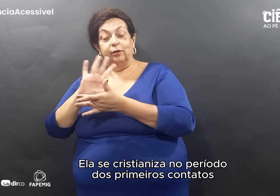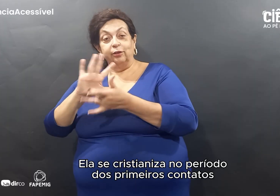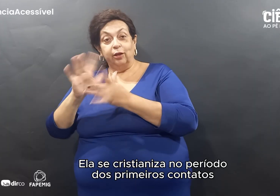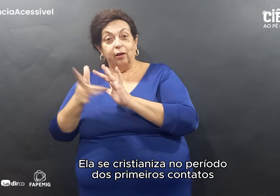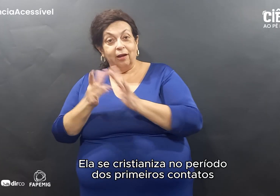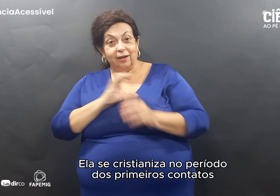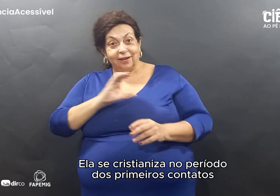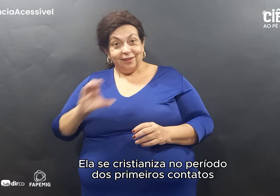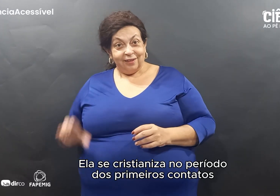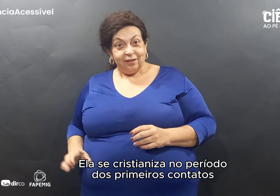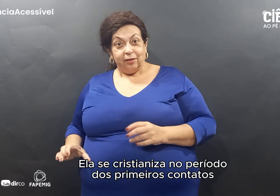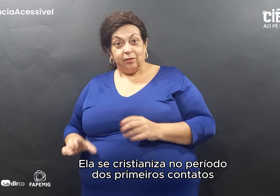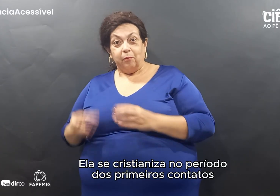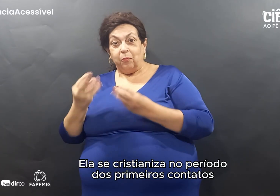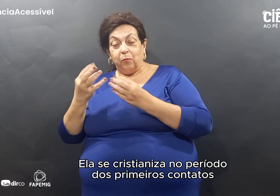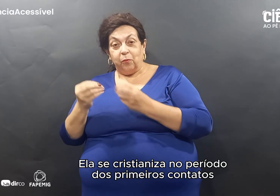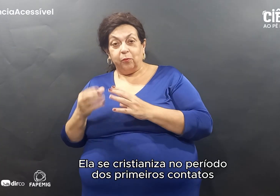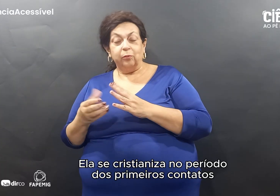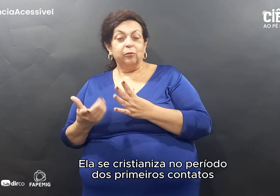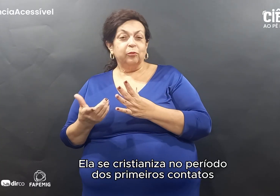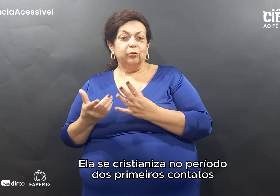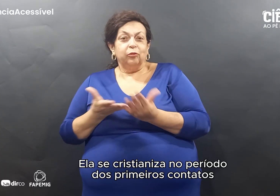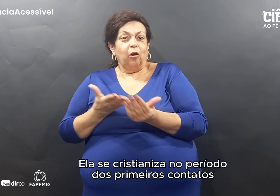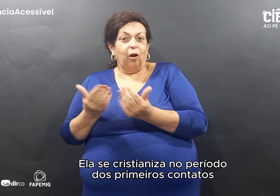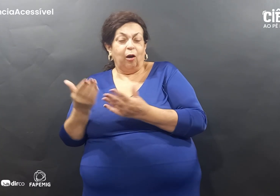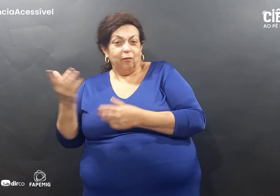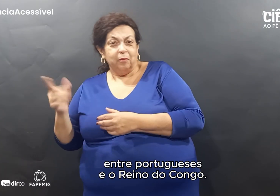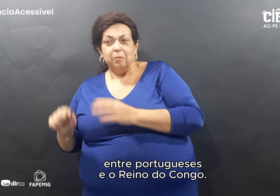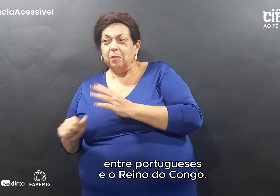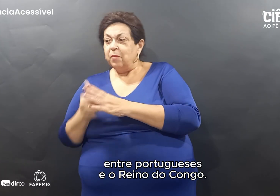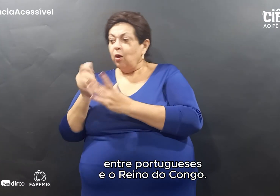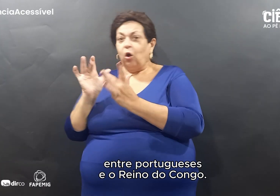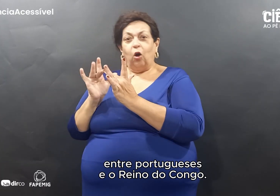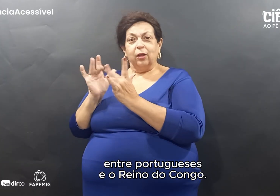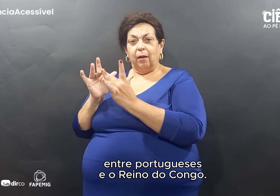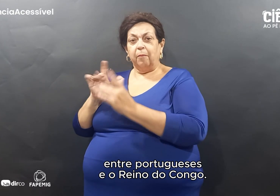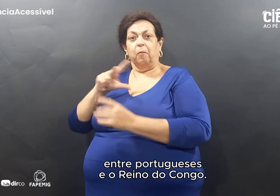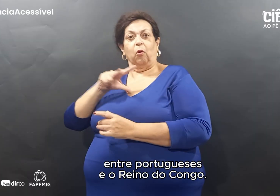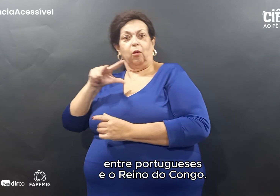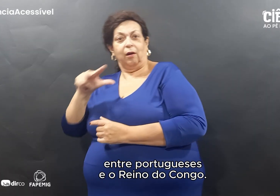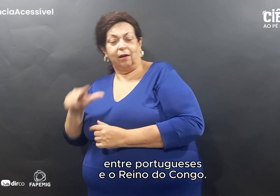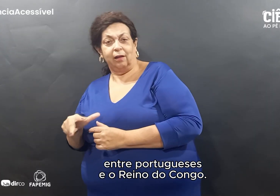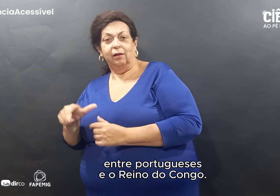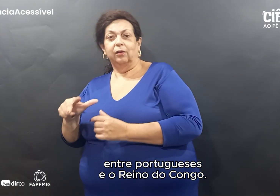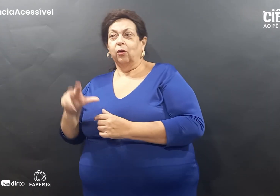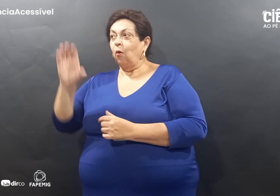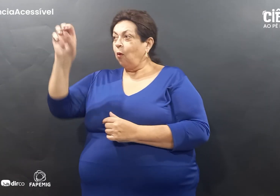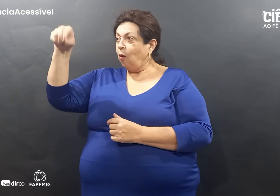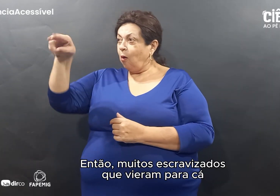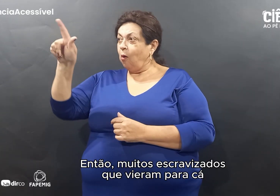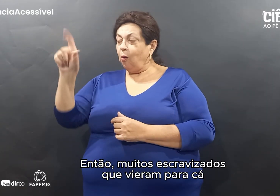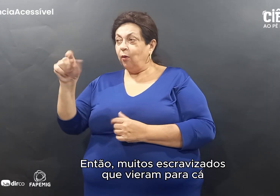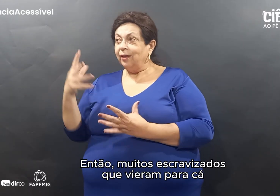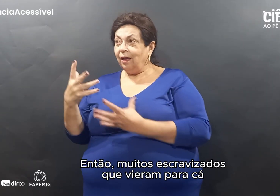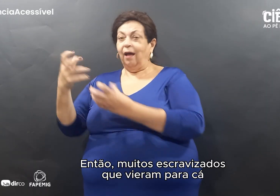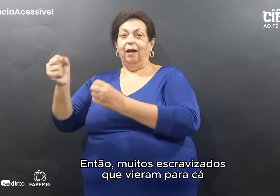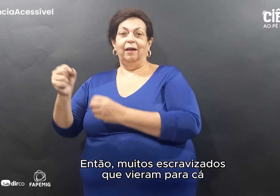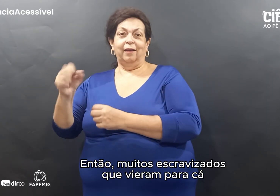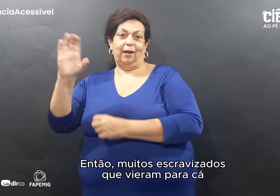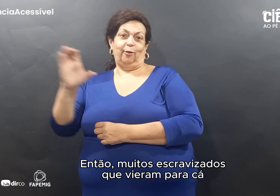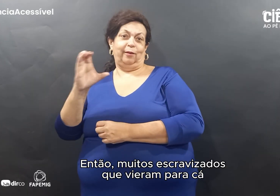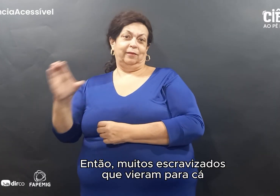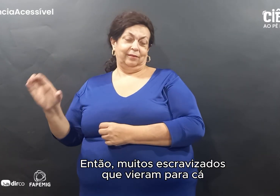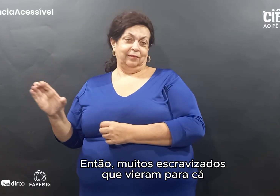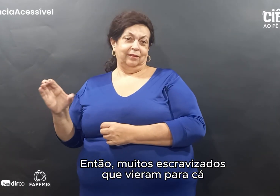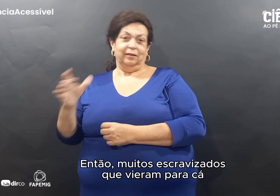se cristianiza no período ali dos primeiros contatos entre portugueses e o Reino do Congo. Então,